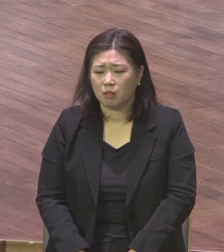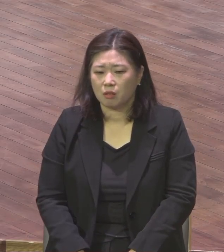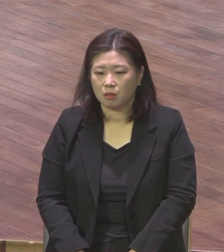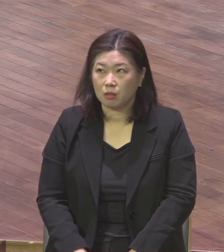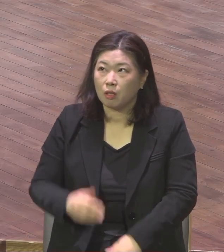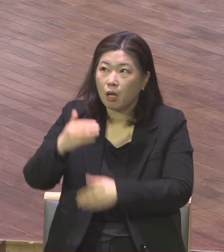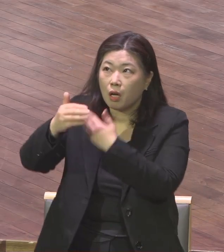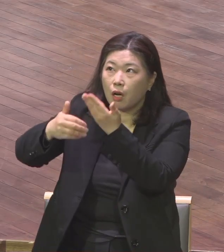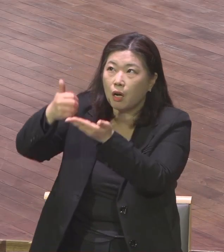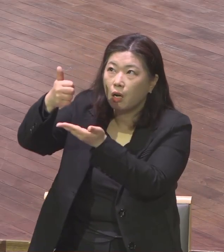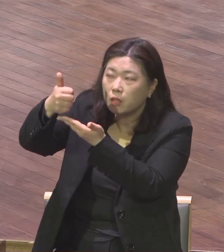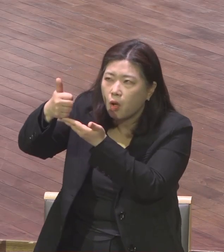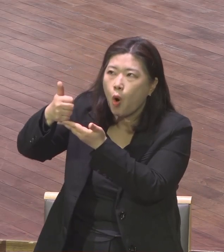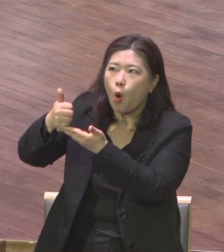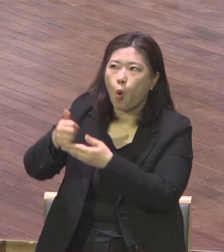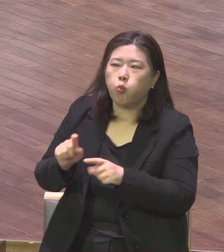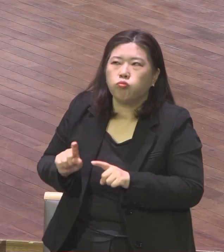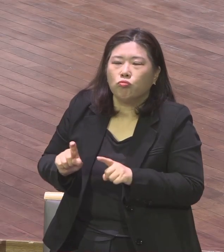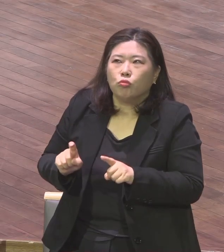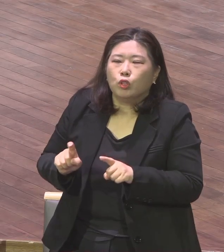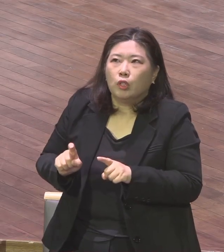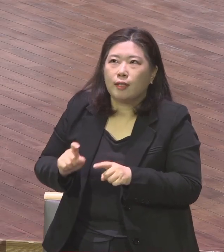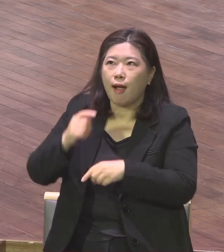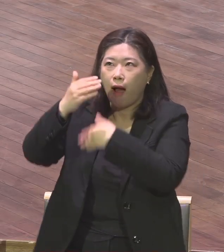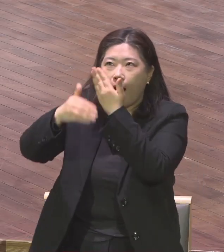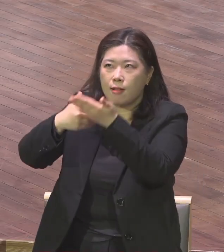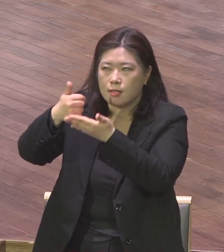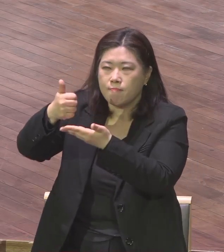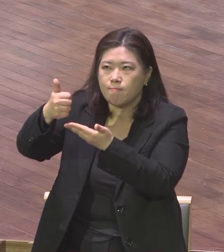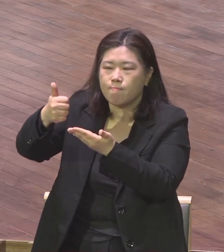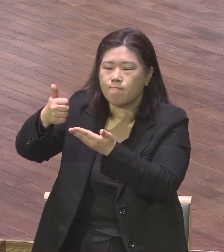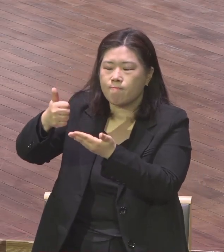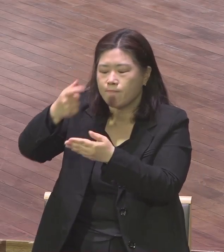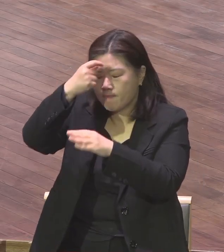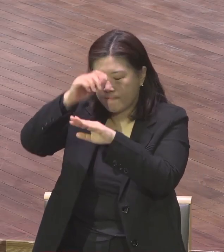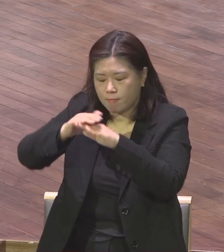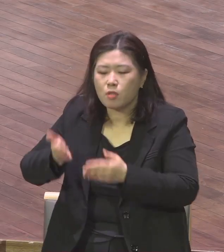하나님을 두려워하는, 하나님을 예배하는 자가 세워져야 돼요.